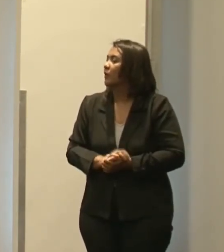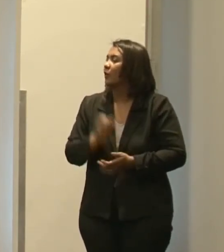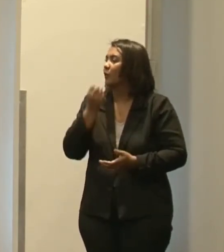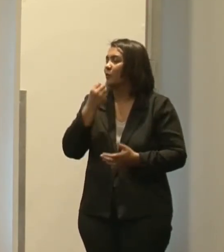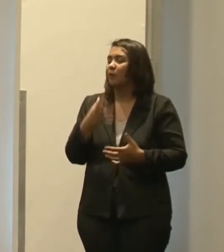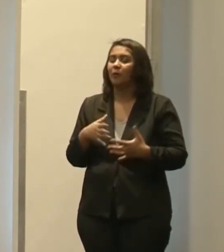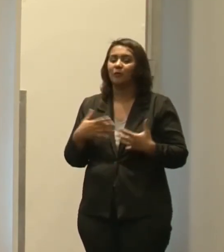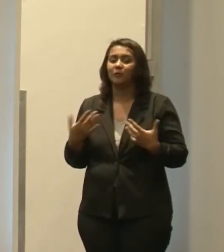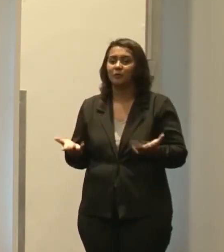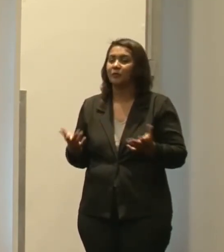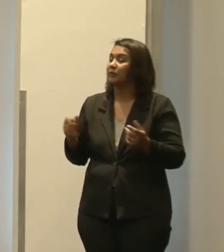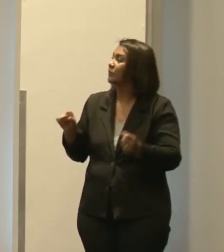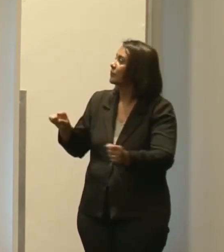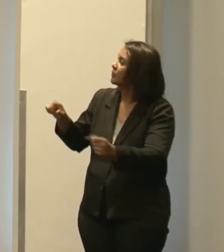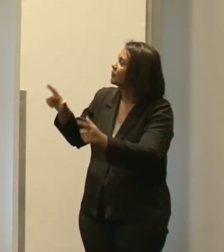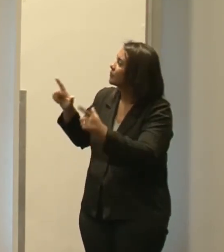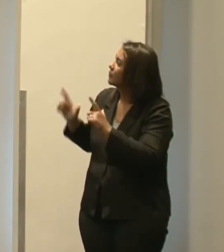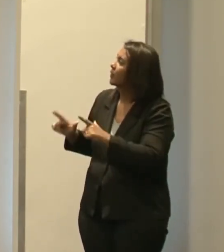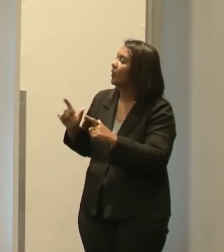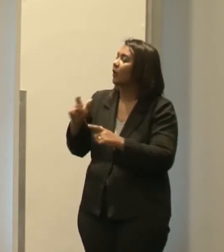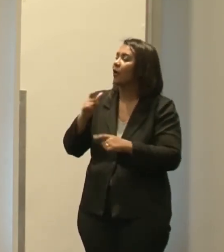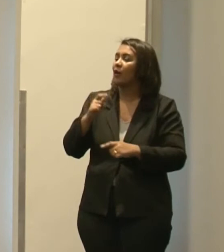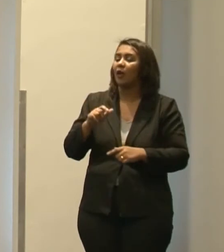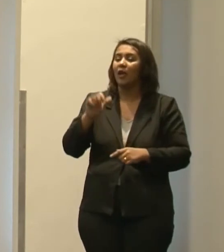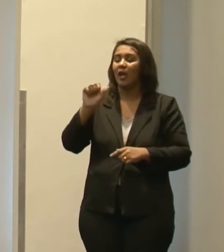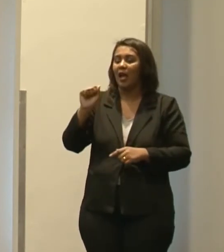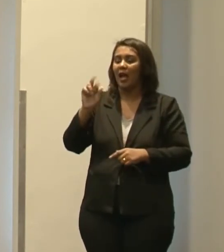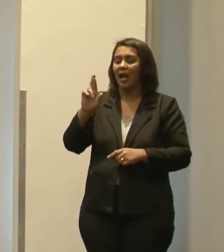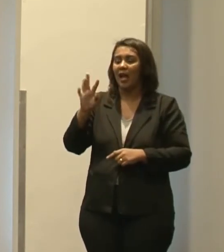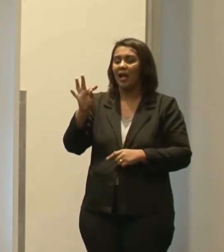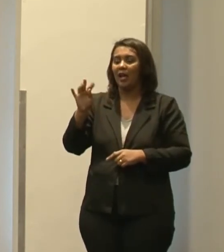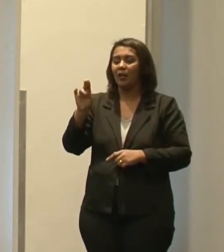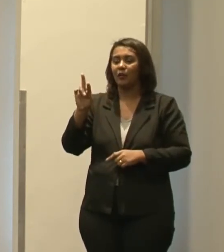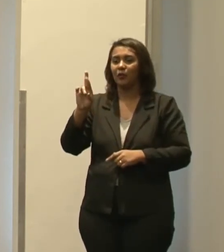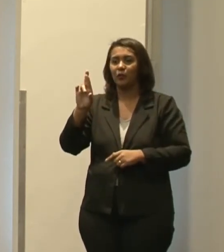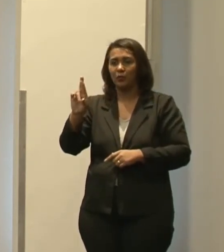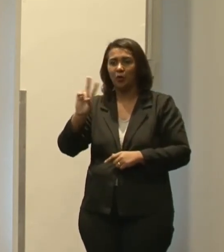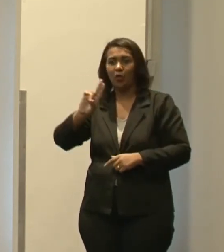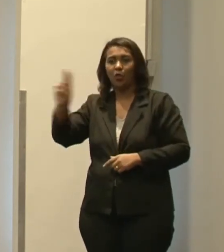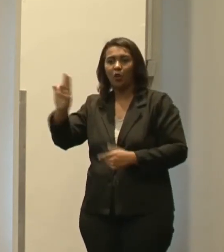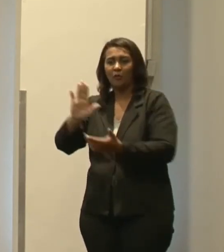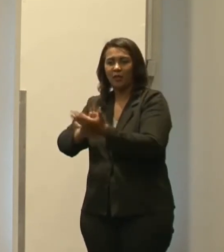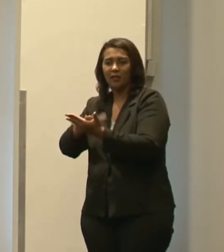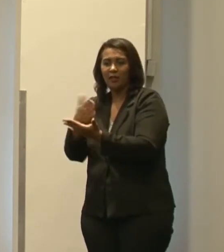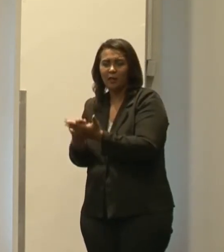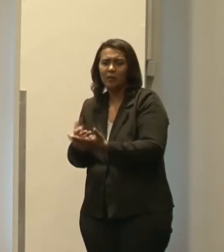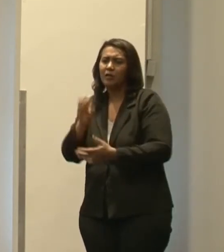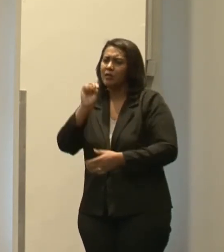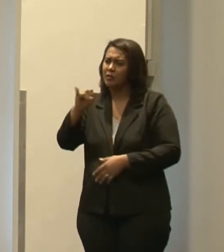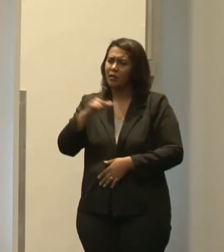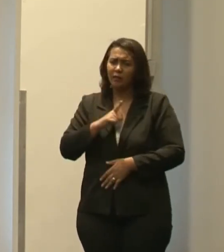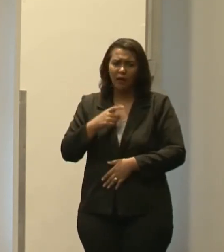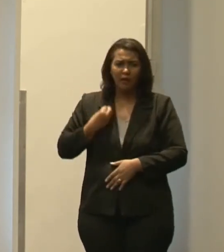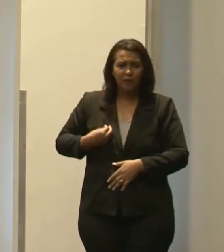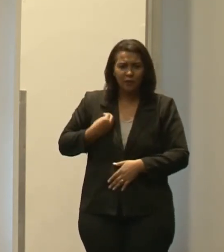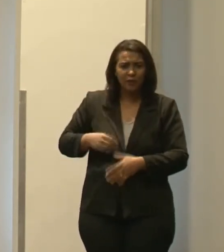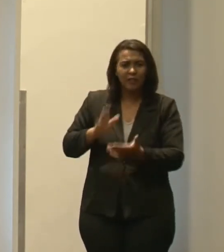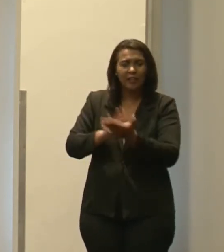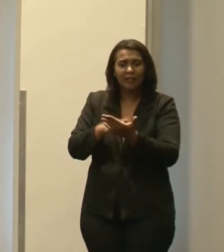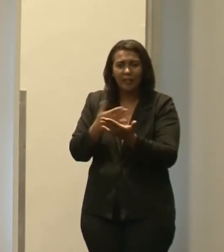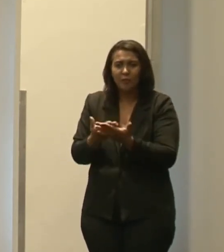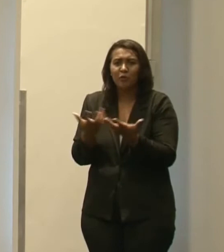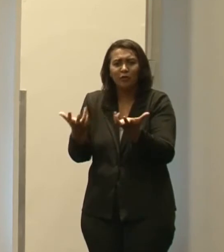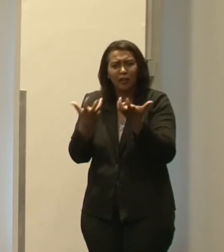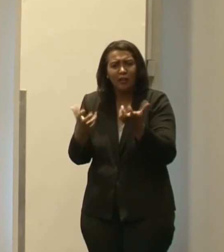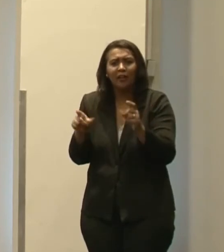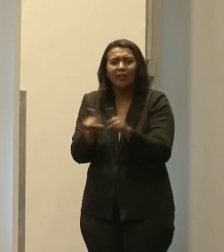lá então. Para o Arthur Maciel de Oliveira, que era o intérprete, e aí se tiver algum intérprete, eu gostaria muito depois de dialogar com